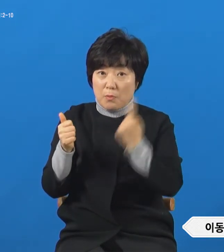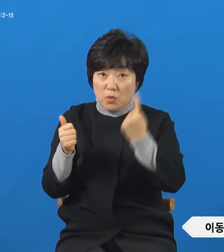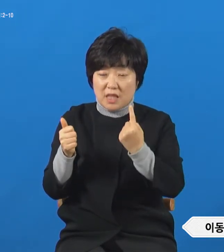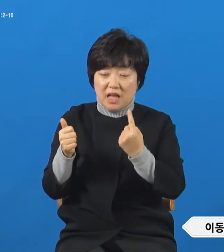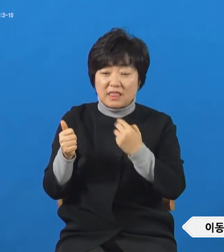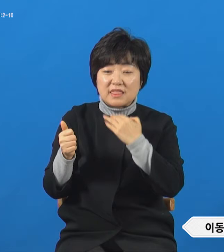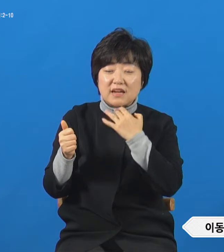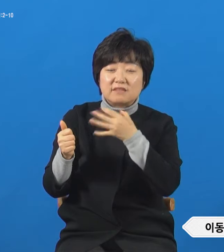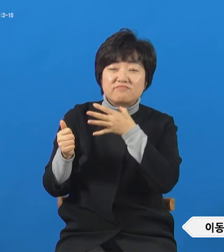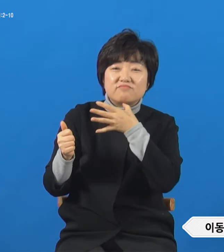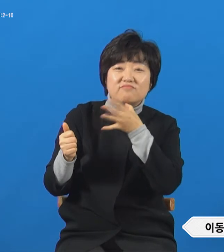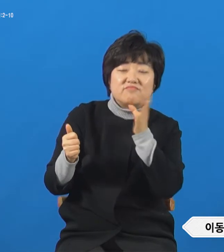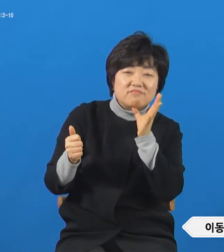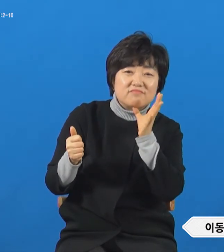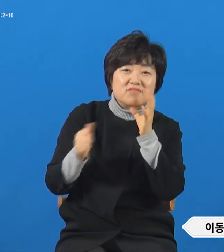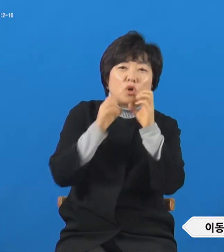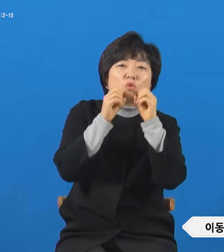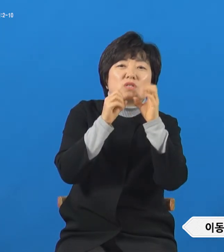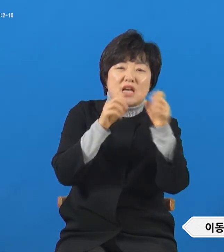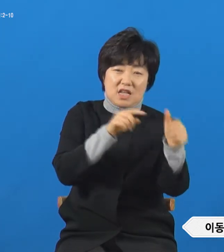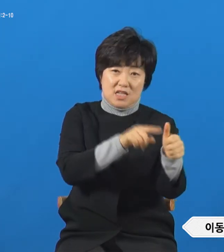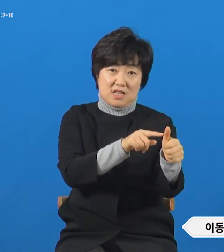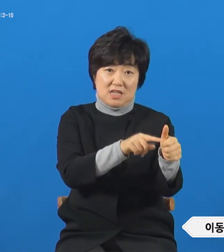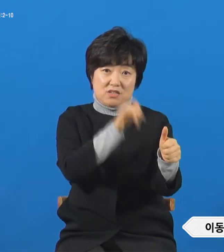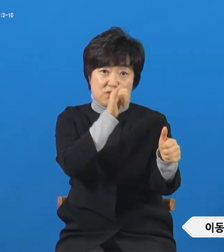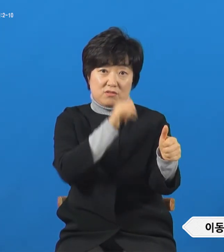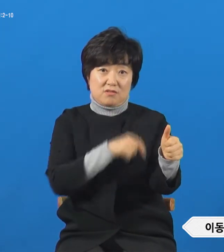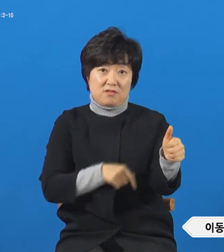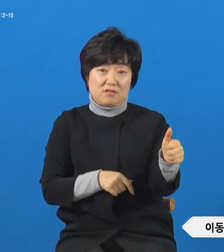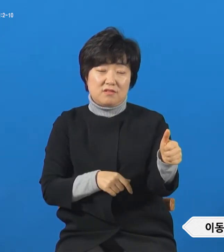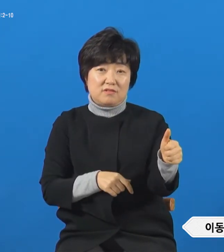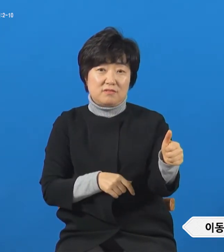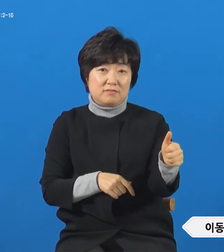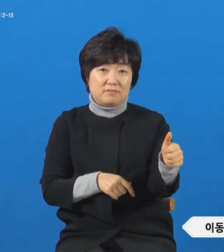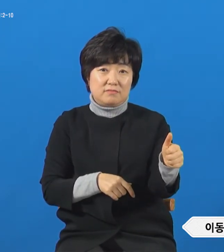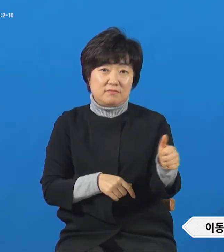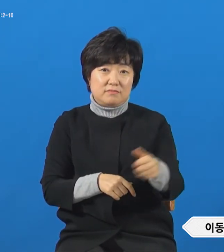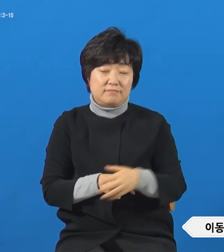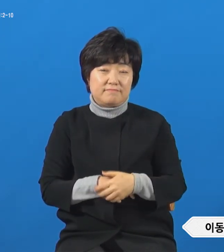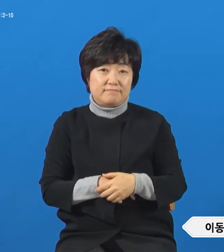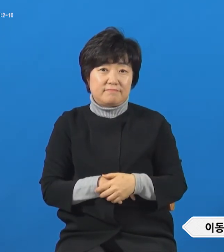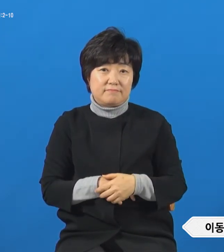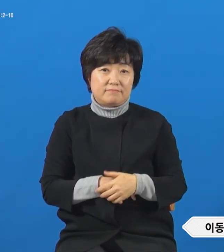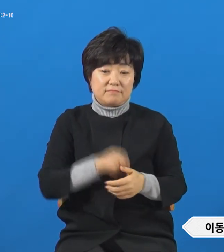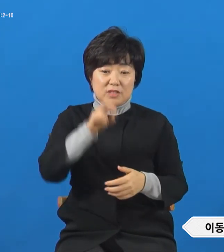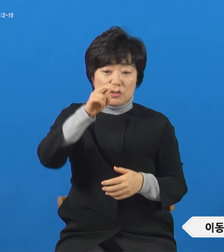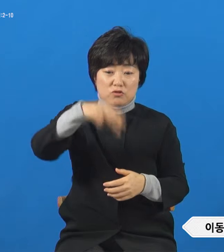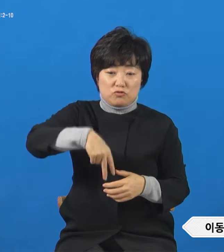목사님보다 팀 멤버 중에 나이가 많은 전도사님이 계셨어요. 네.